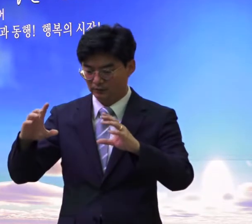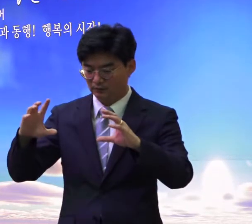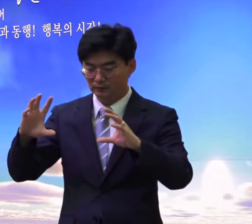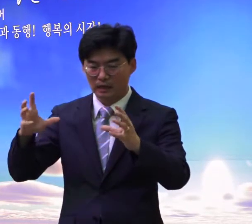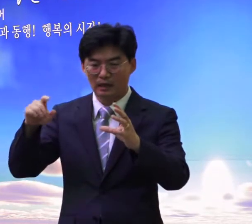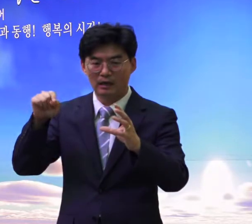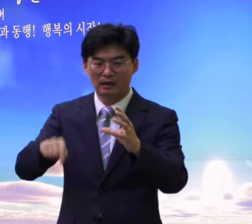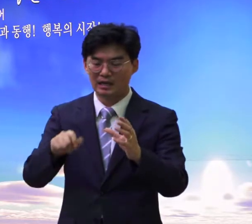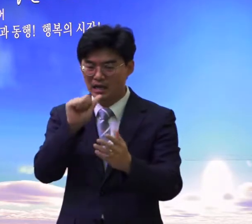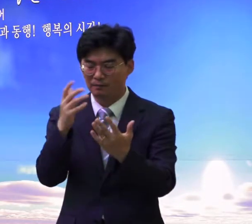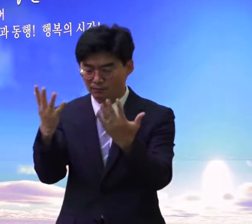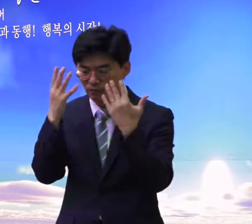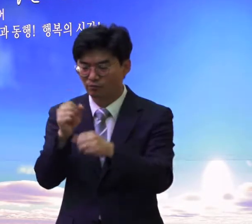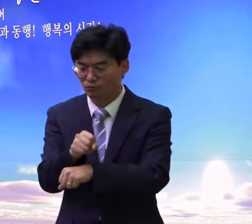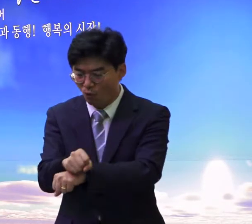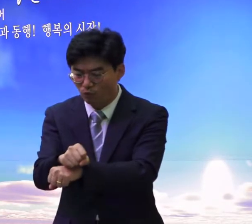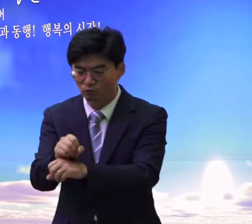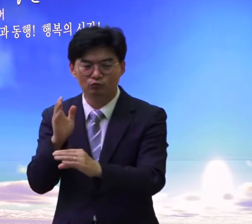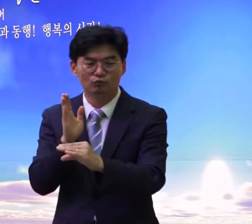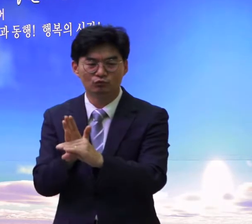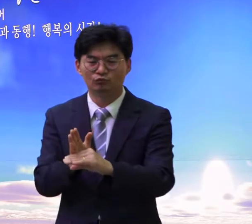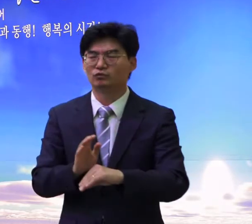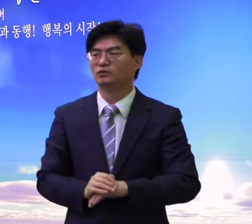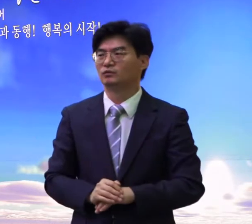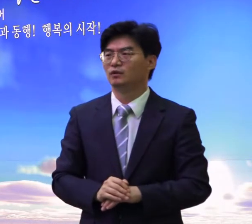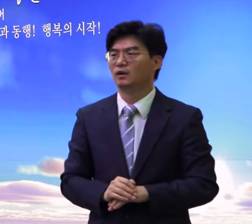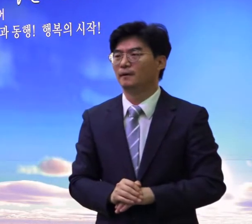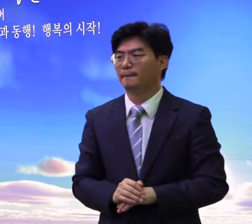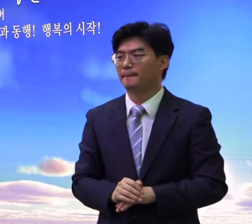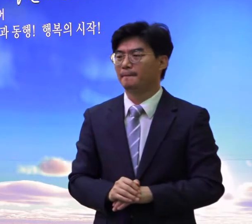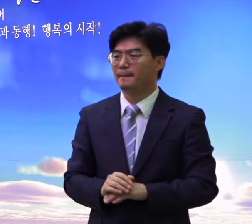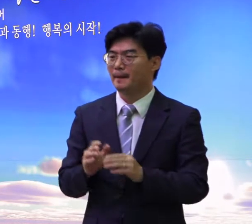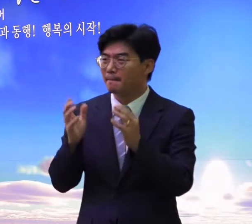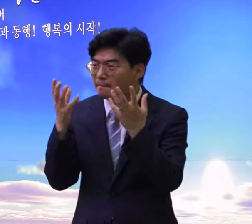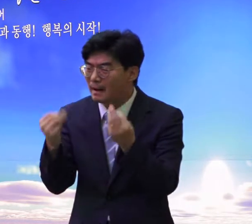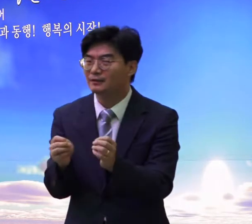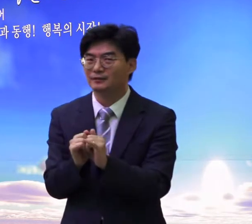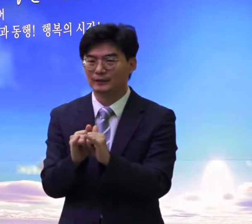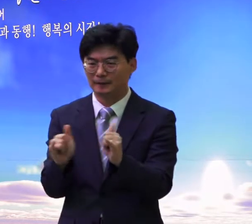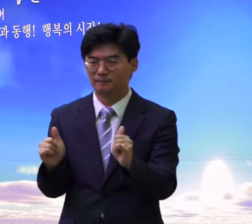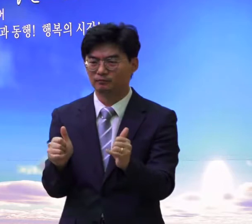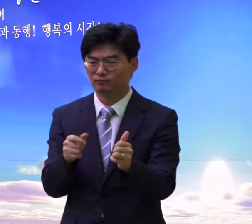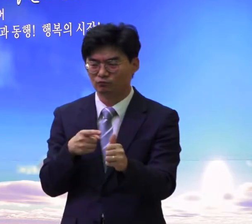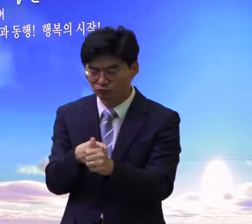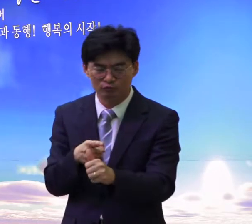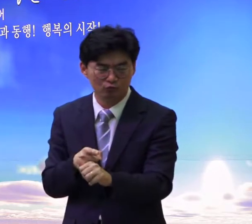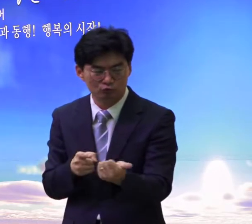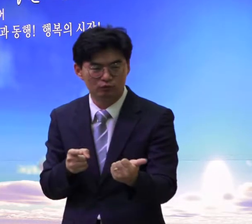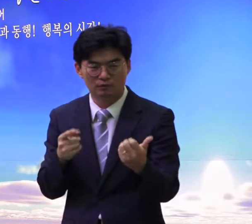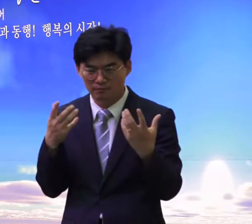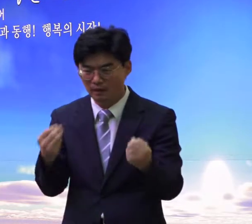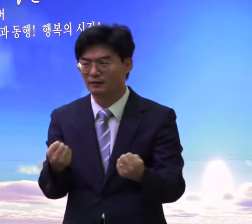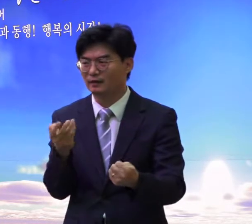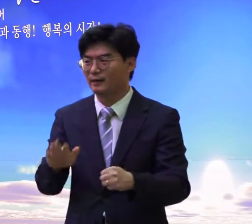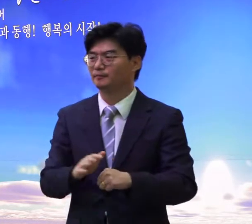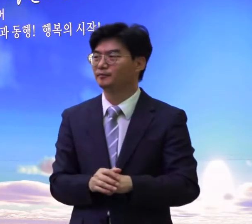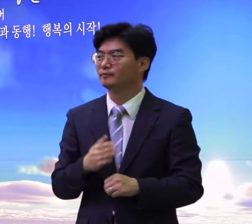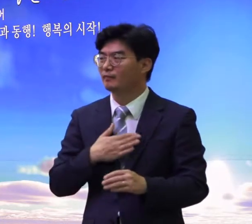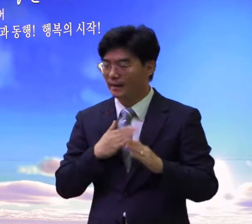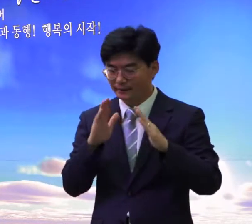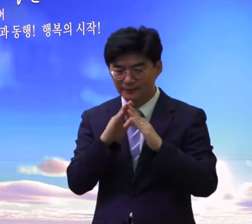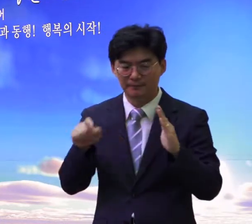하고 수많은 사람들을 학살했습니다. 이것을 본 코르텐 붐이 자신의 집에 피난처를